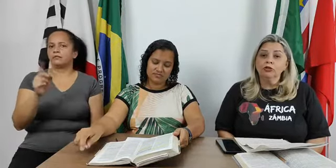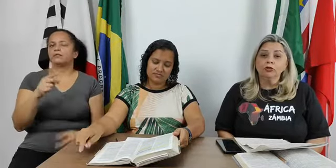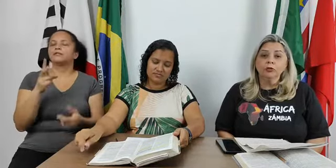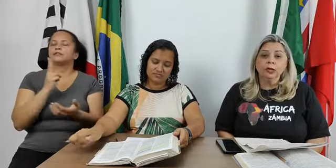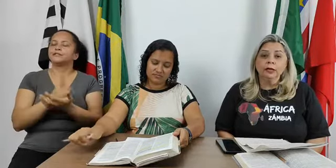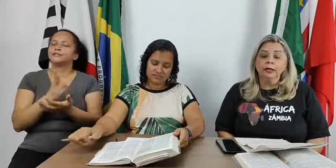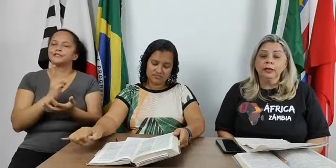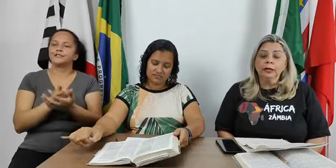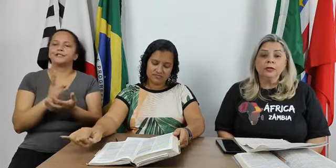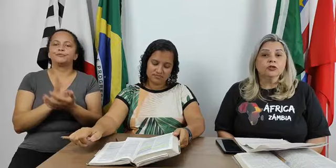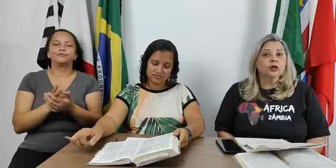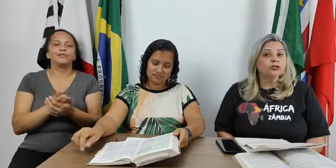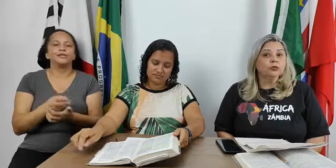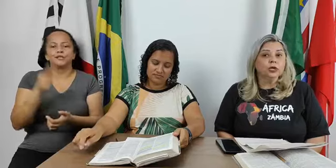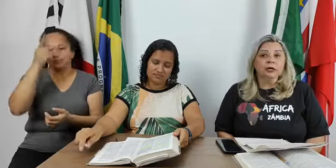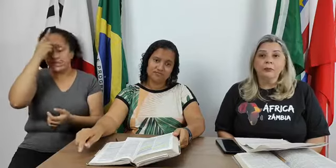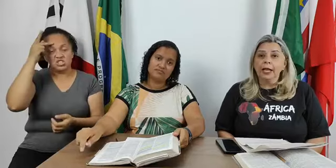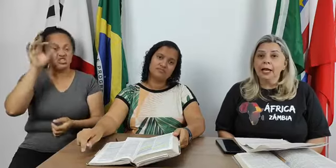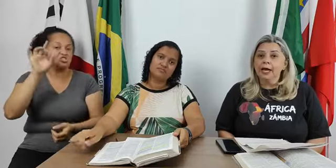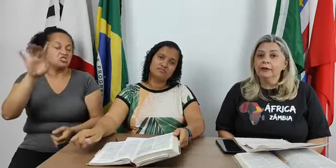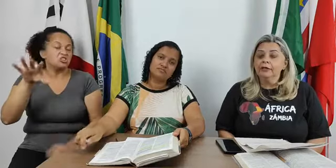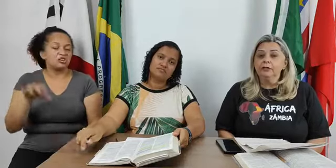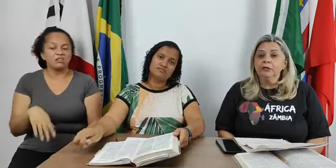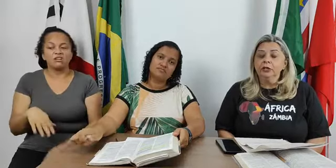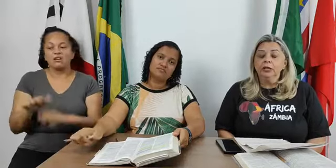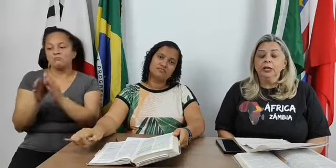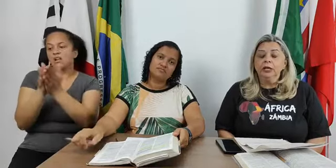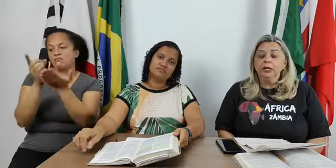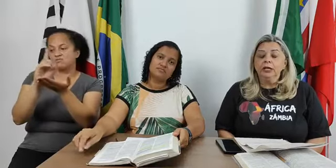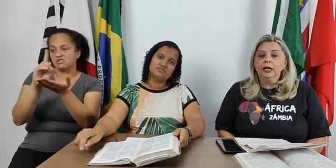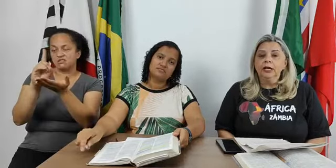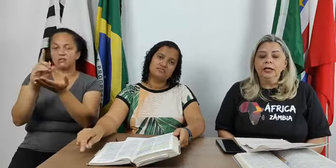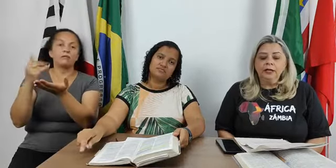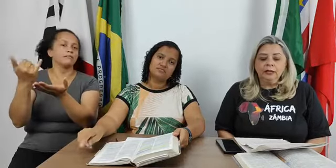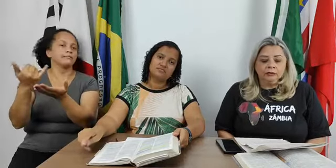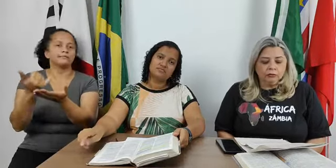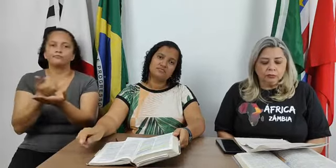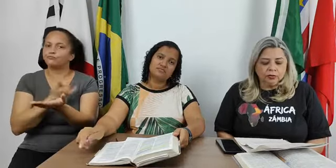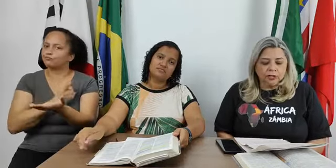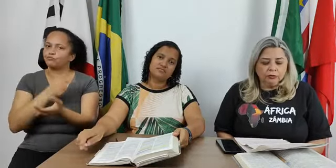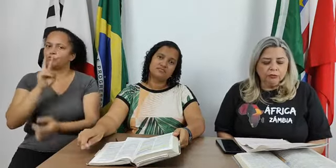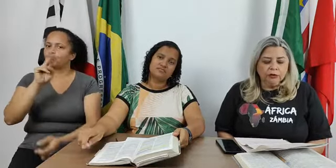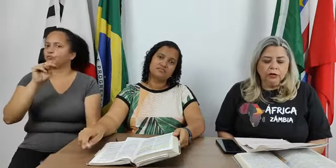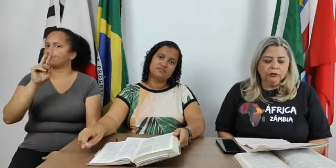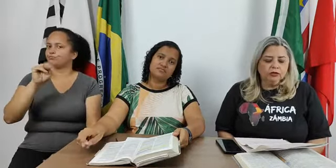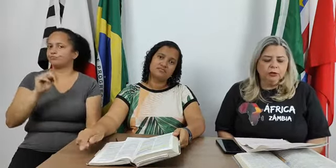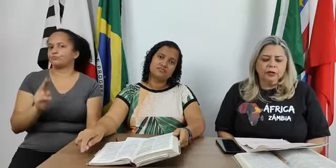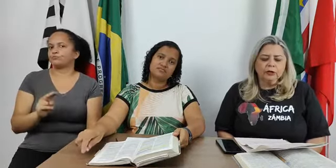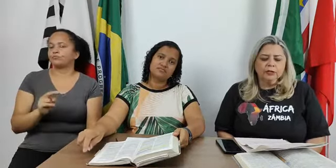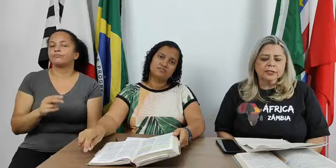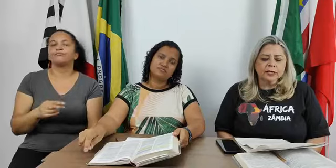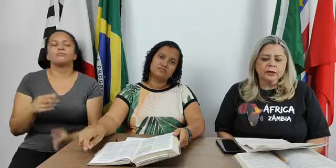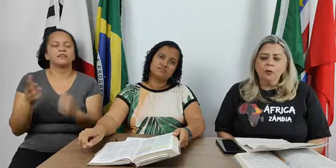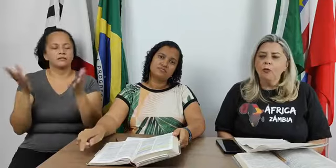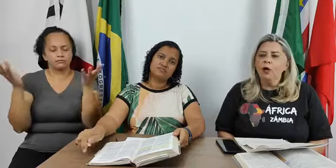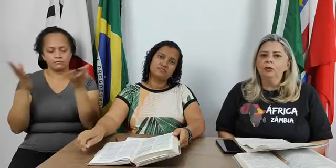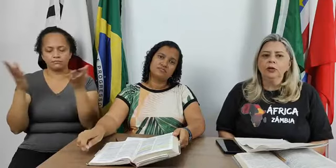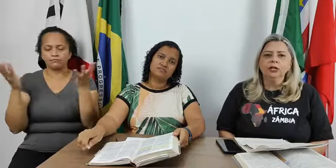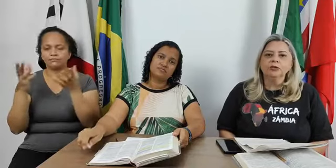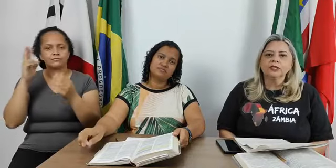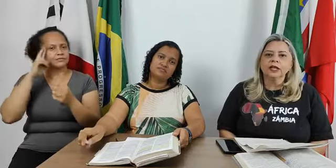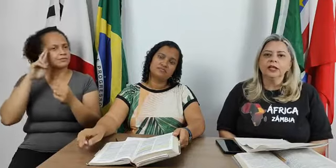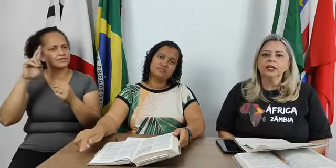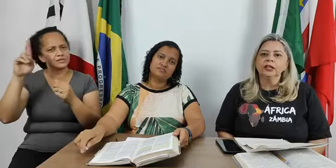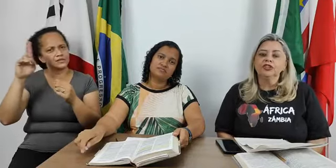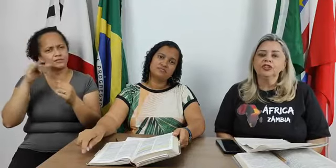vazio, continua só escutando a palavra. E aí o Senhor fala hoje para nós, né? Quanto